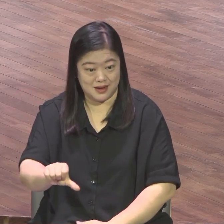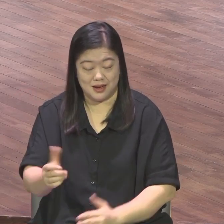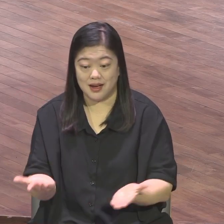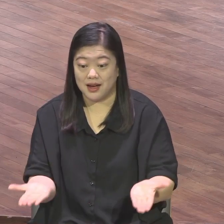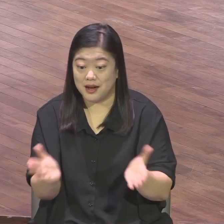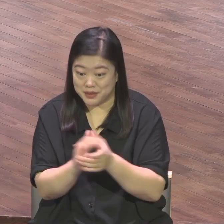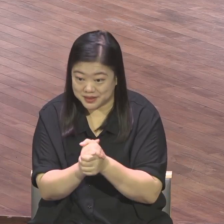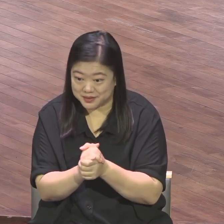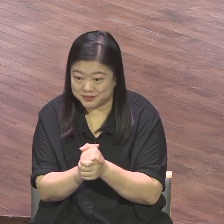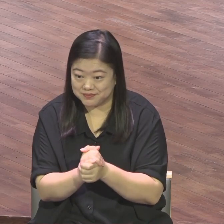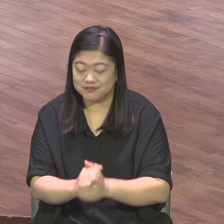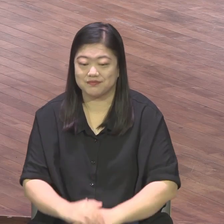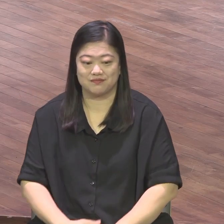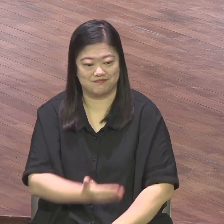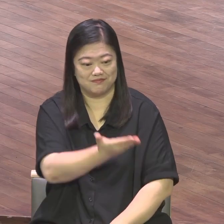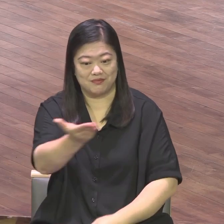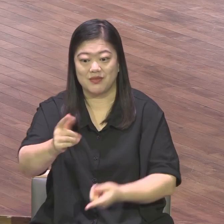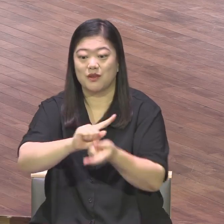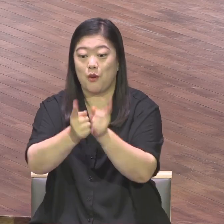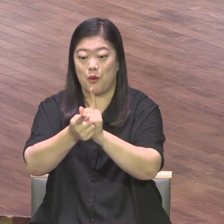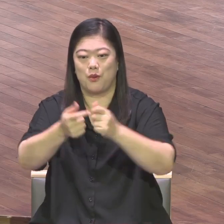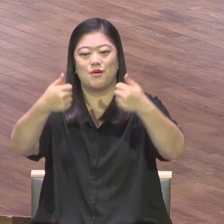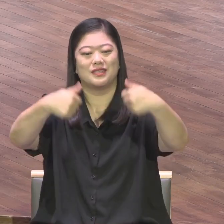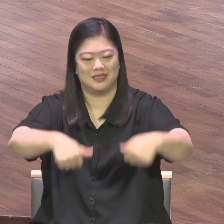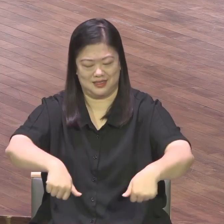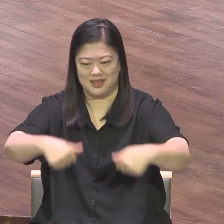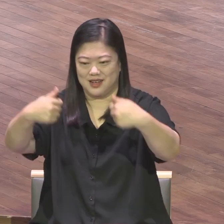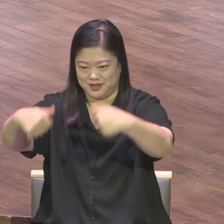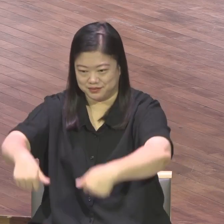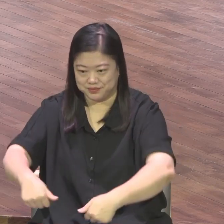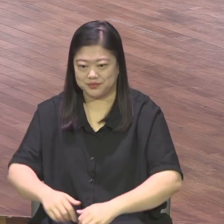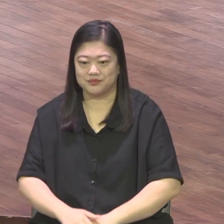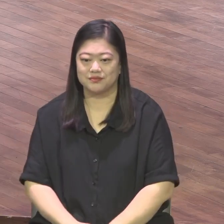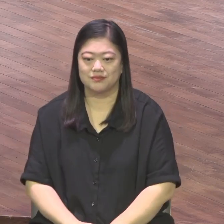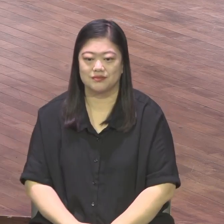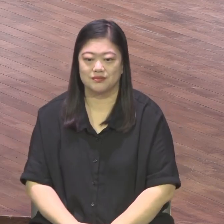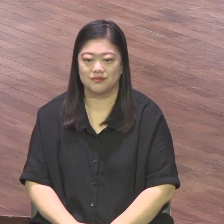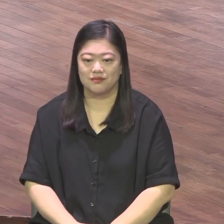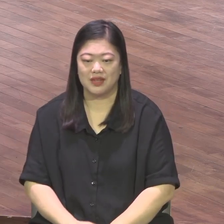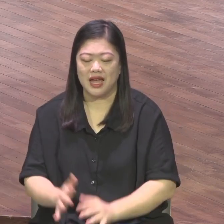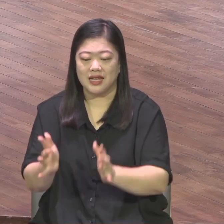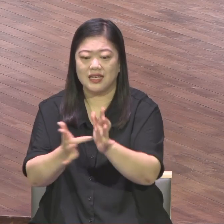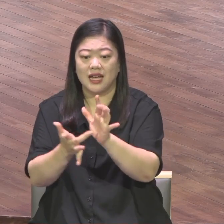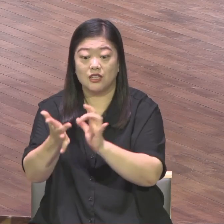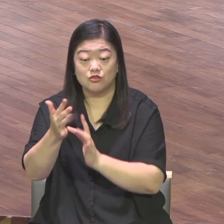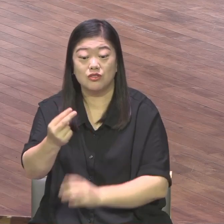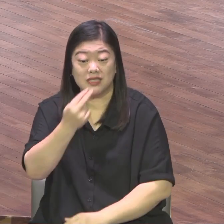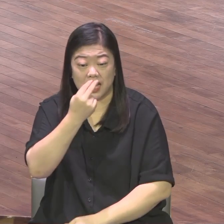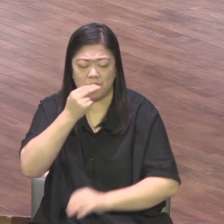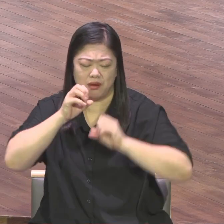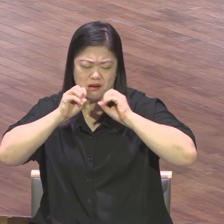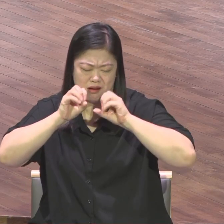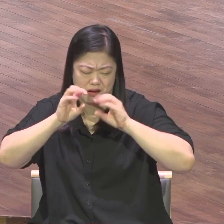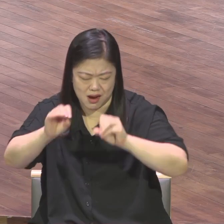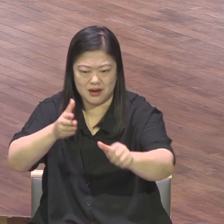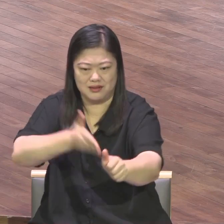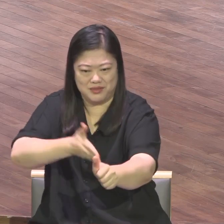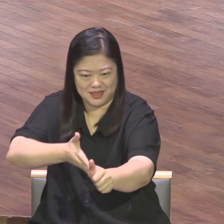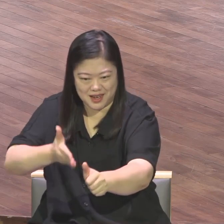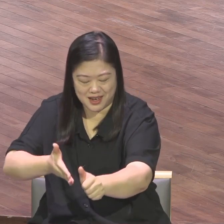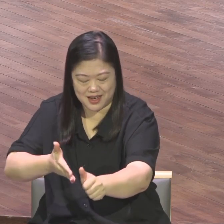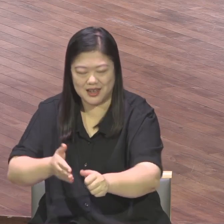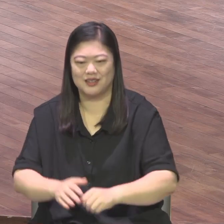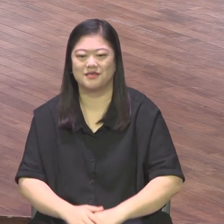아멘. 우리 해외 성도들도 같이 서로 다 인사합시다. 예수 생명을 전합시다.